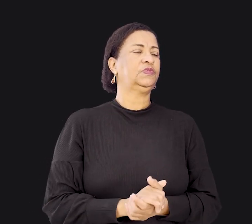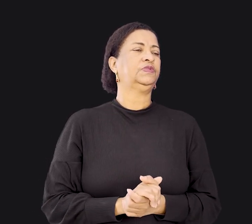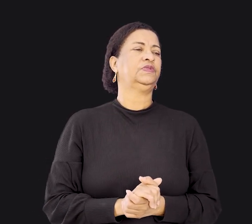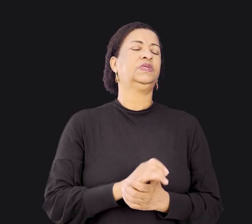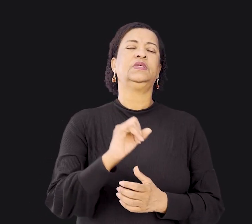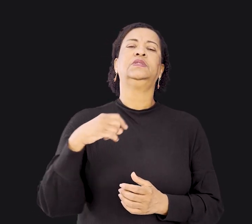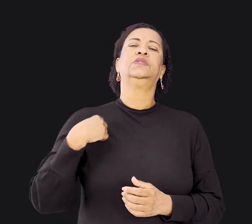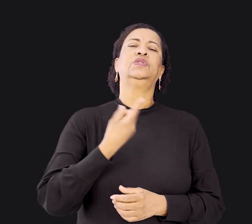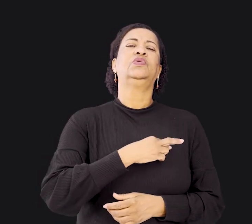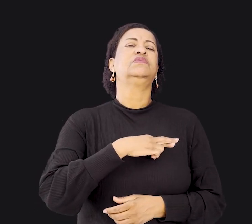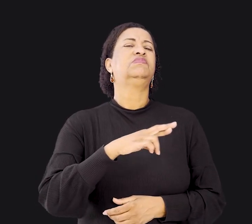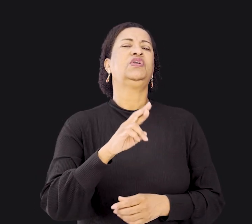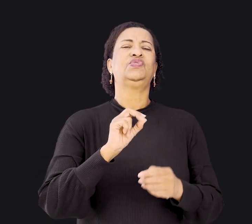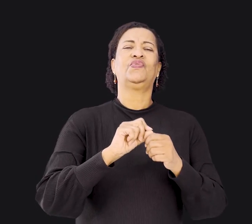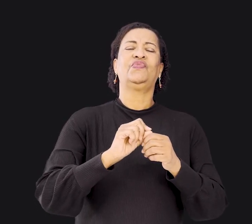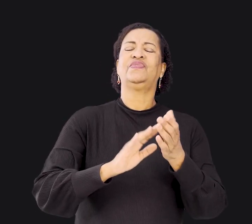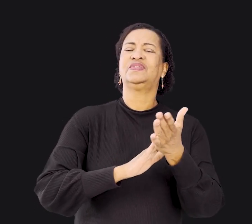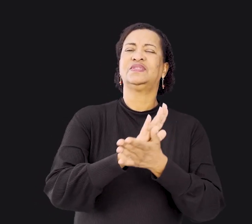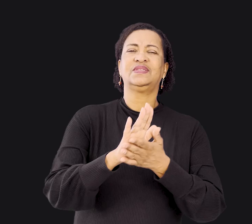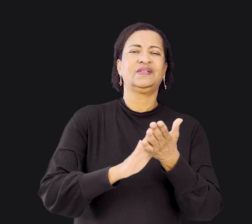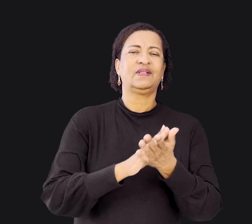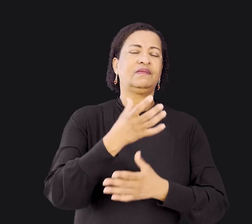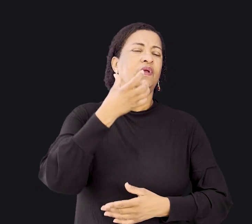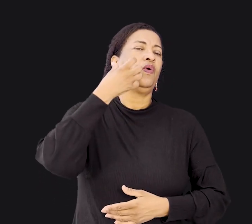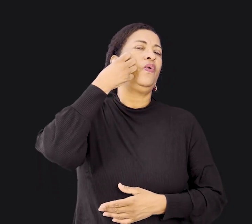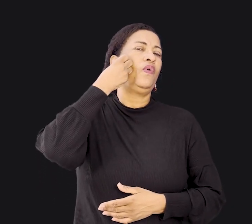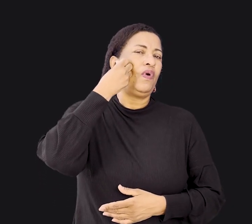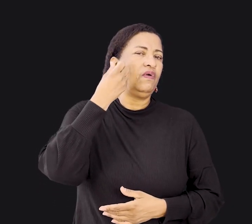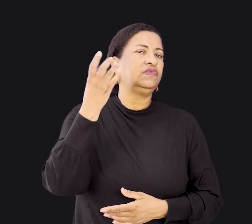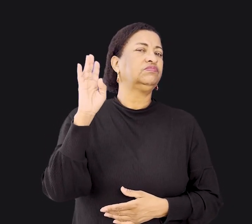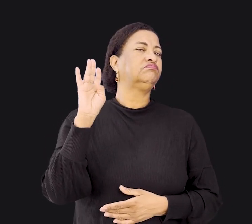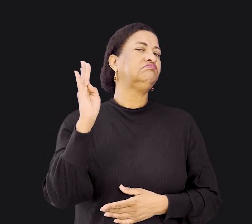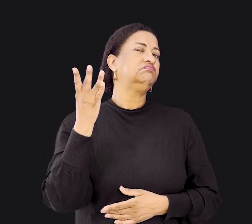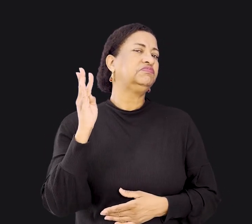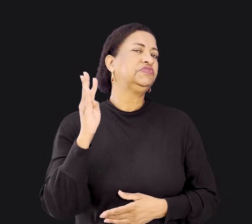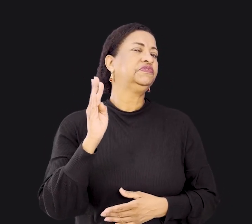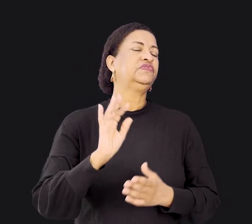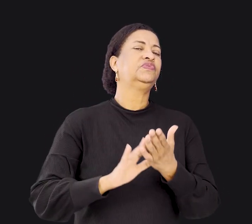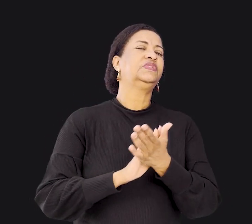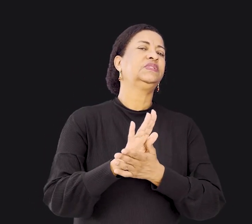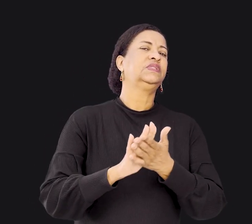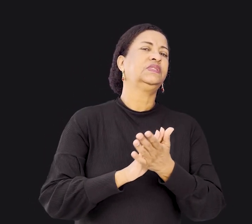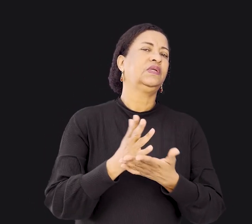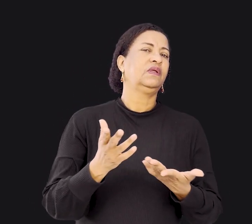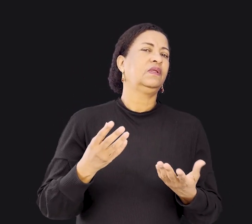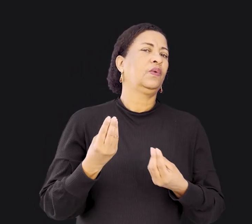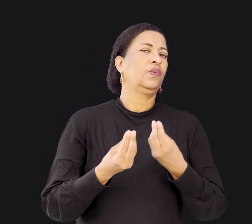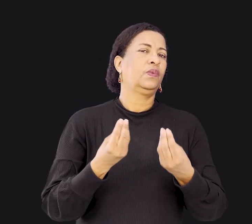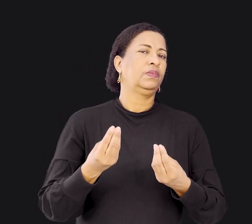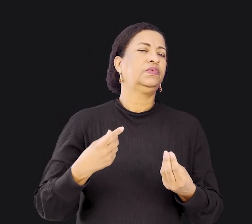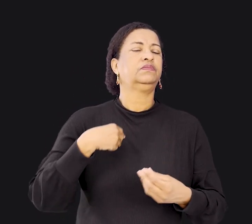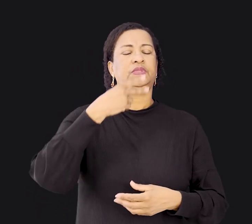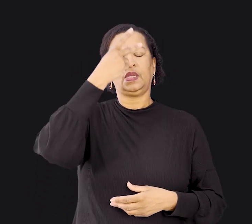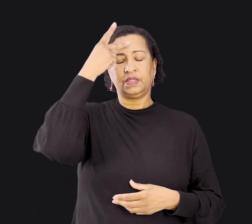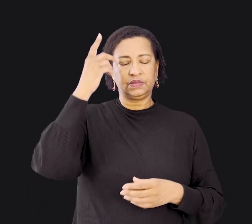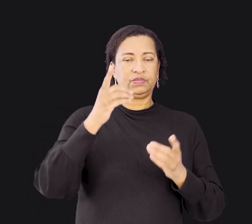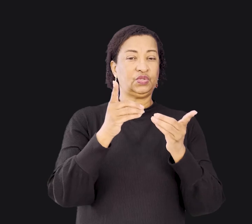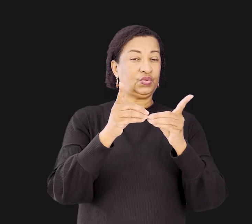nossa religião não fizer nada a respeito dos órfãos nem das viúvas, e hoje podemos acrescentar as pessoas divorciadas ou as mães